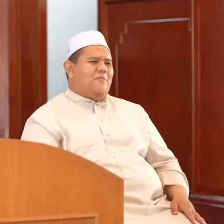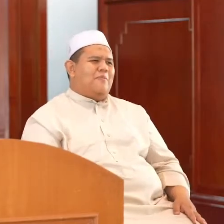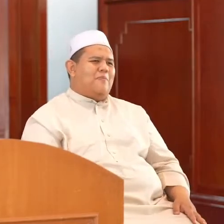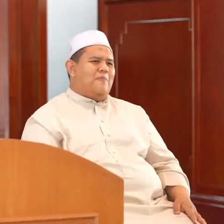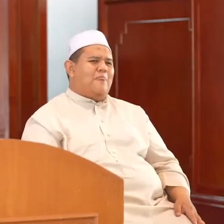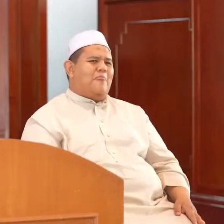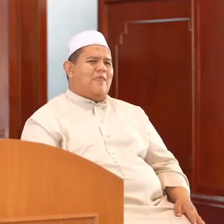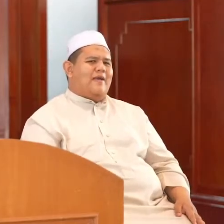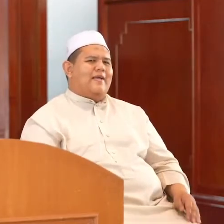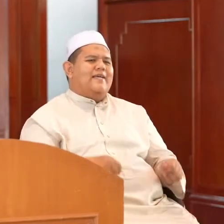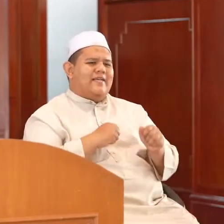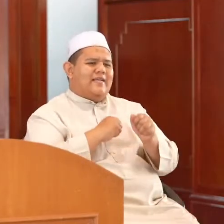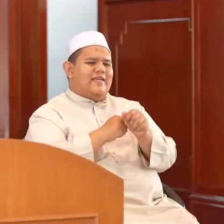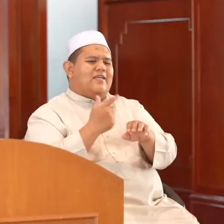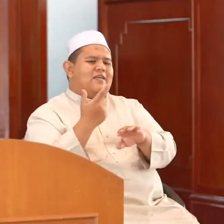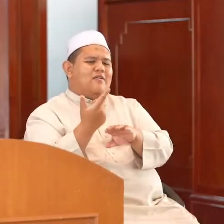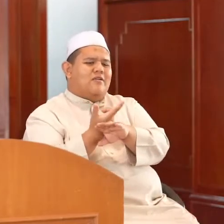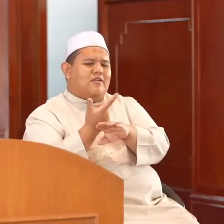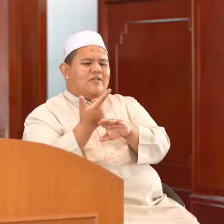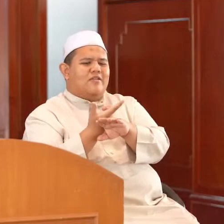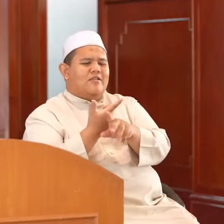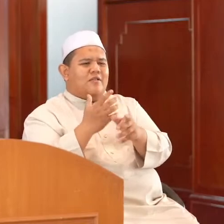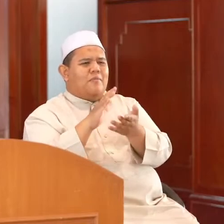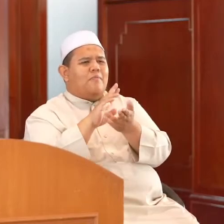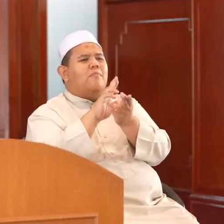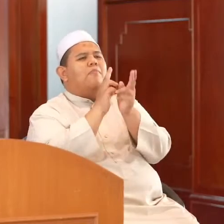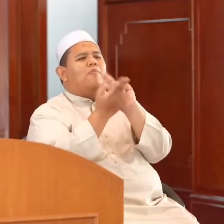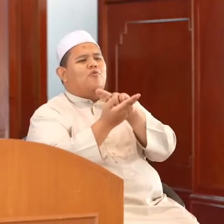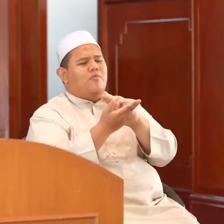Ikutlah latihan, baru berubah.